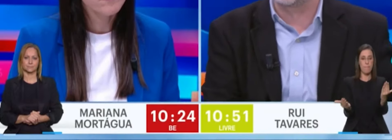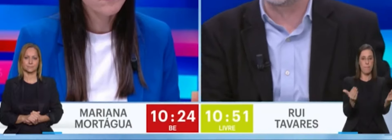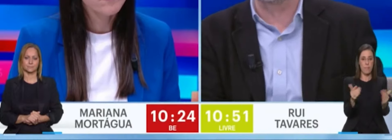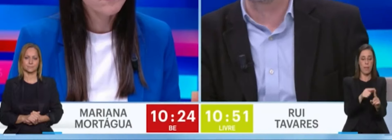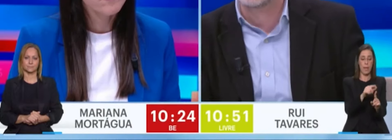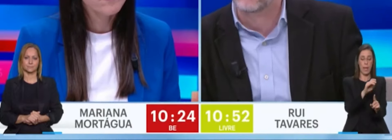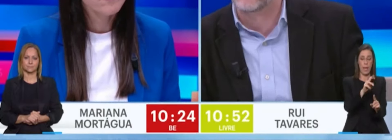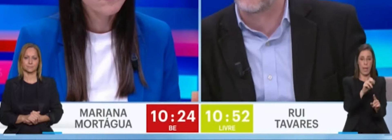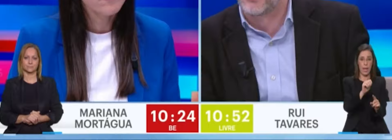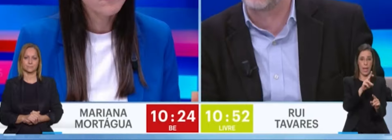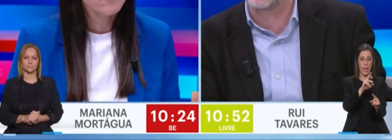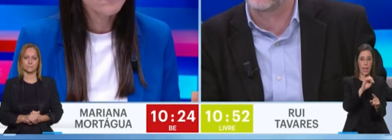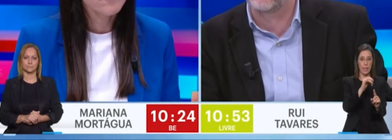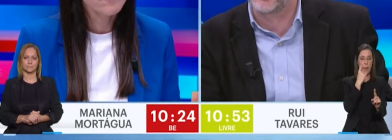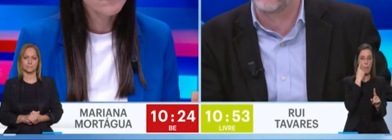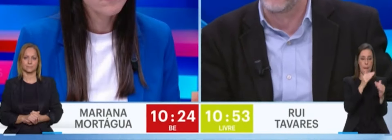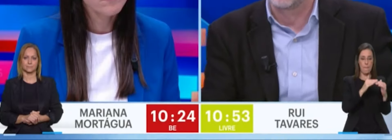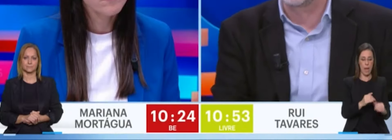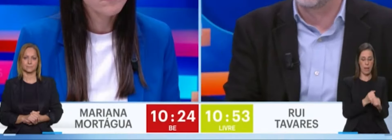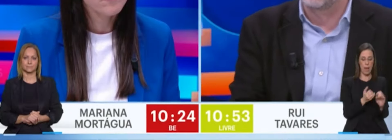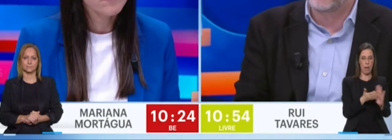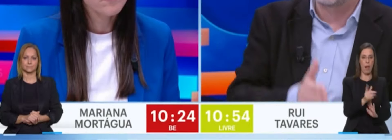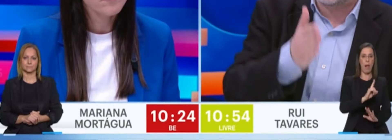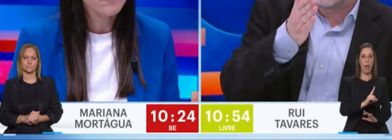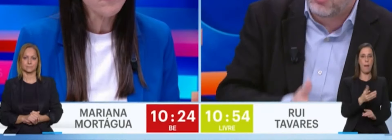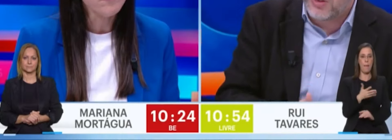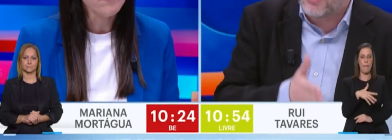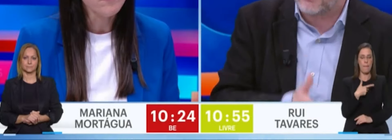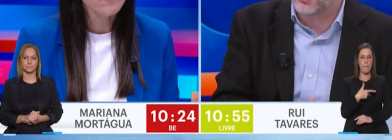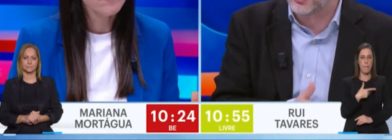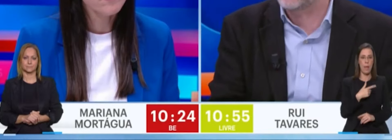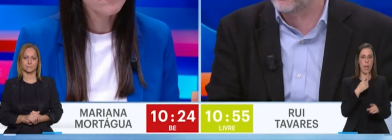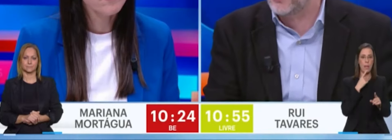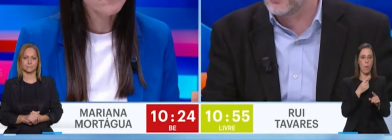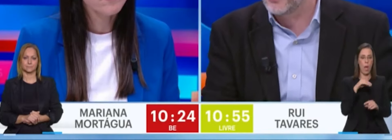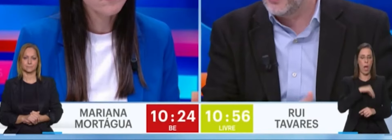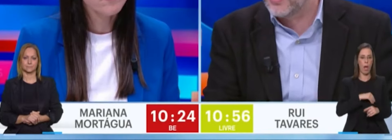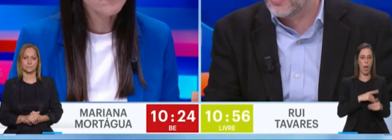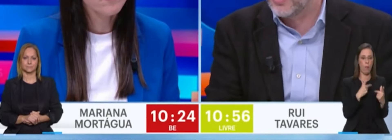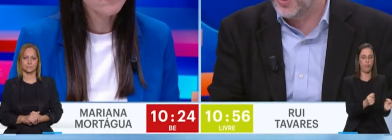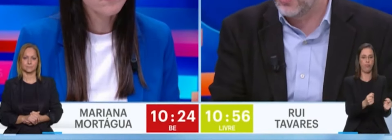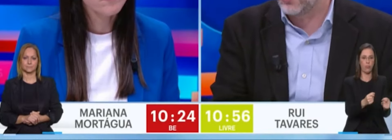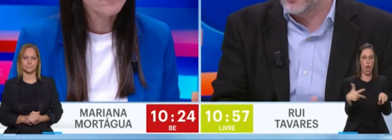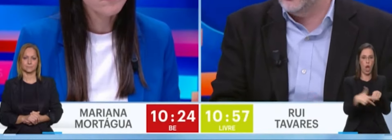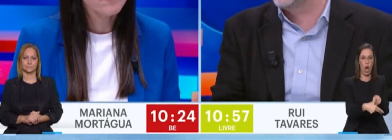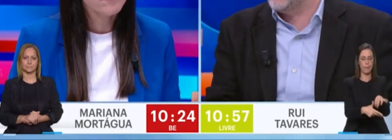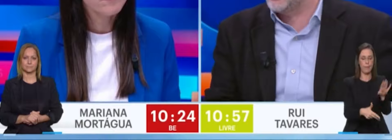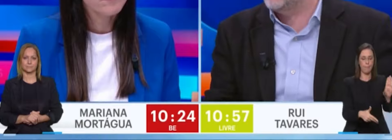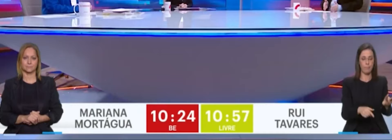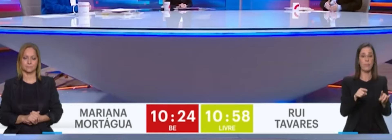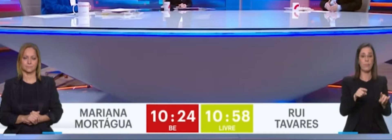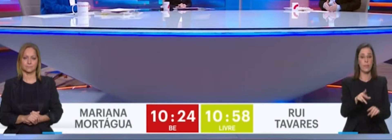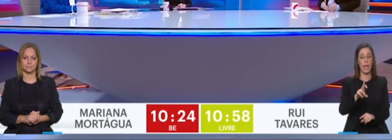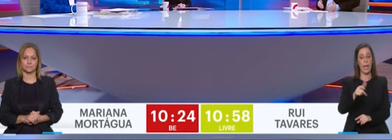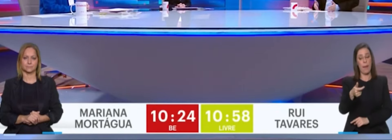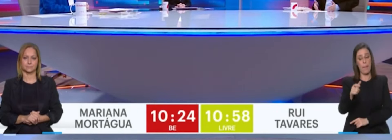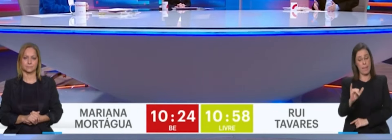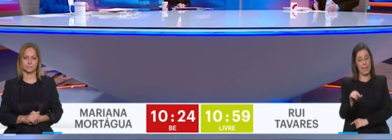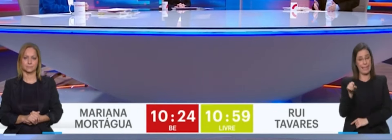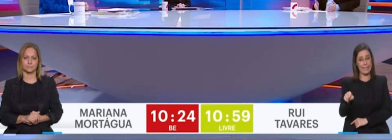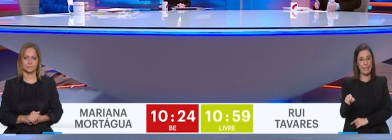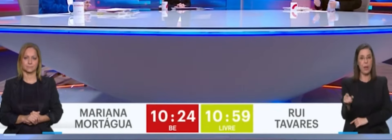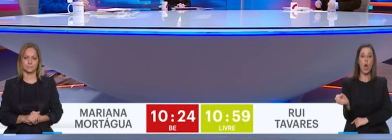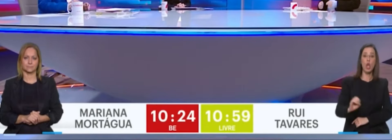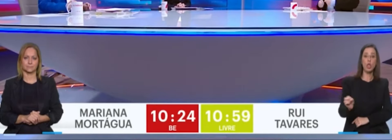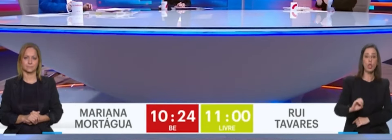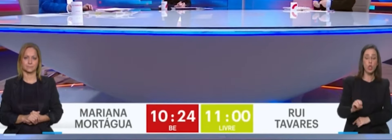rsi procuravam menos trabalho menos emprego porque tinham medo da guilhotina de deixar de receber aquele rendimento e com o rbi como essa guilhotina